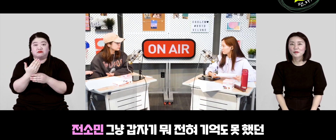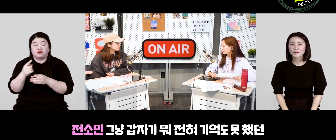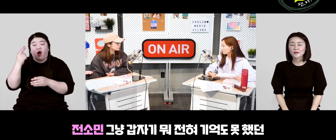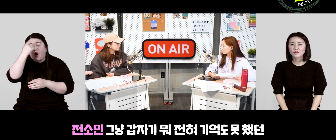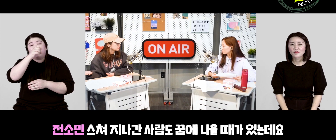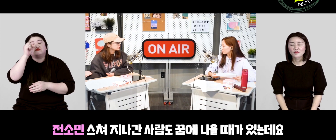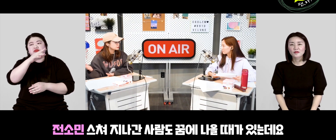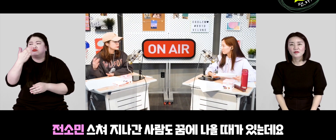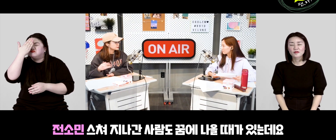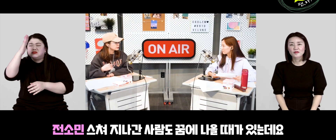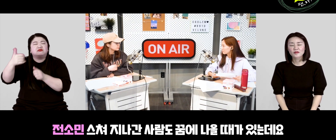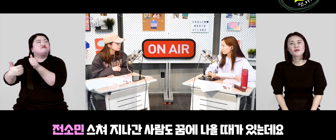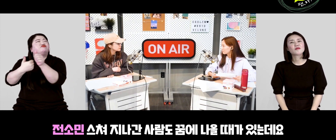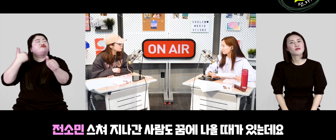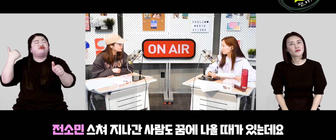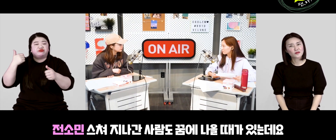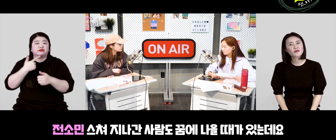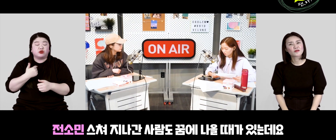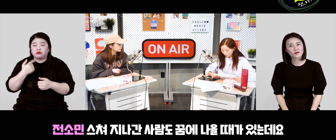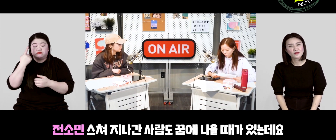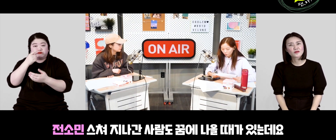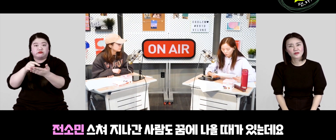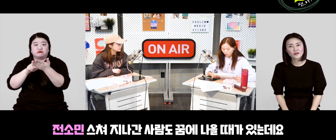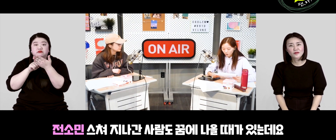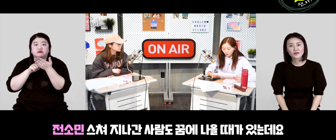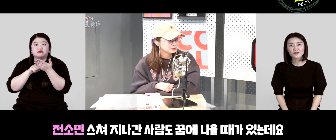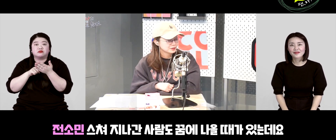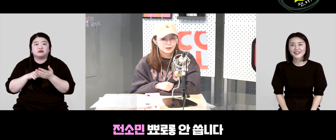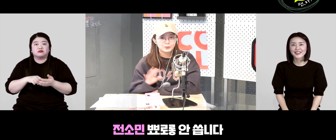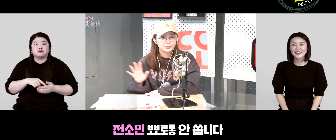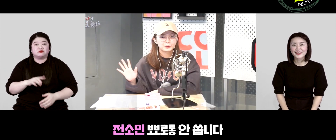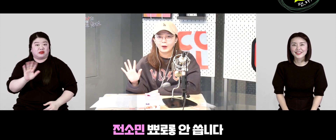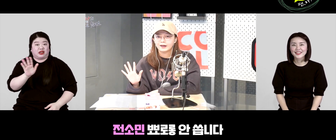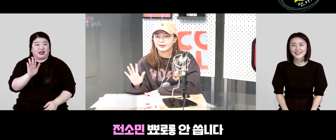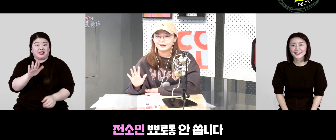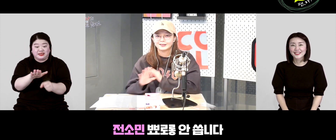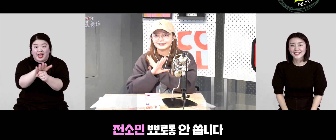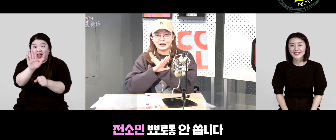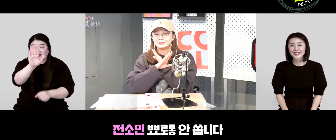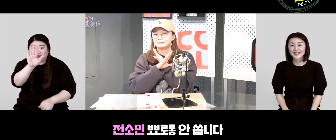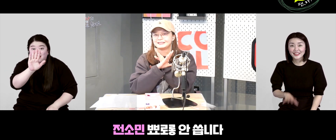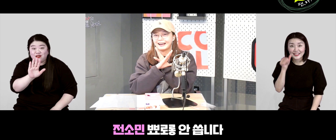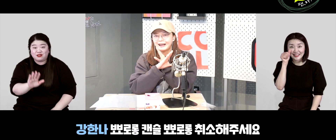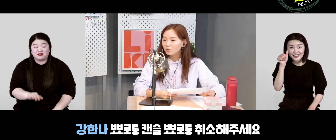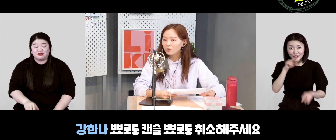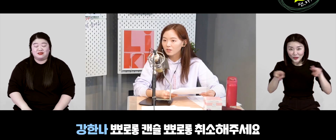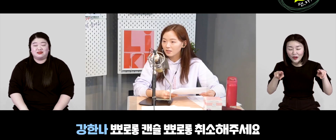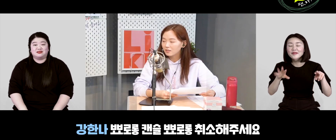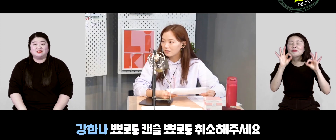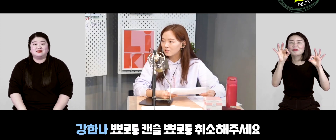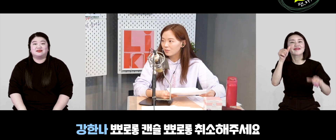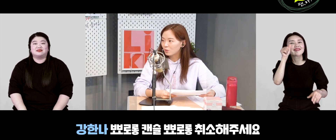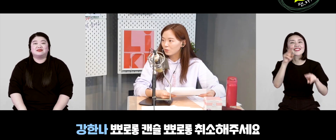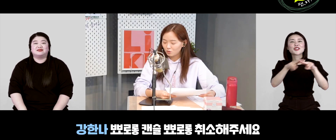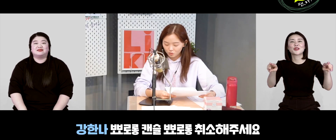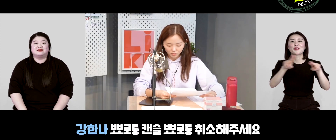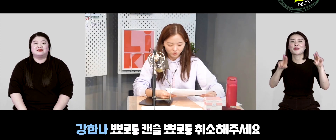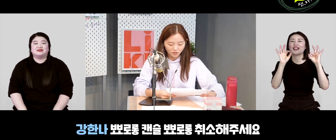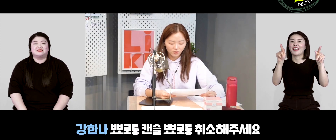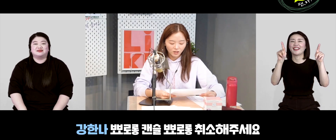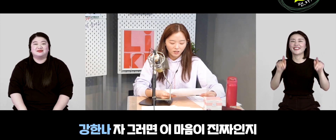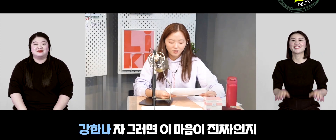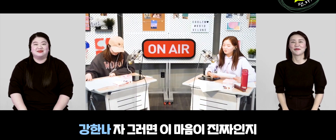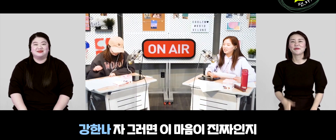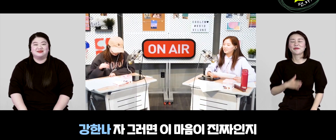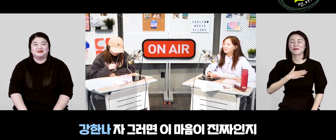기억도 못했던 그냥 스쳐 지나간 사람도 꿈에 나올 때가 있는데요. 네, 이거는 뾰로롱 아닙니다. 뾰로롱 캔슬. 네, 뾰로롱 취소해